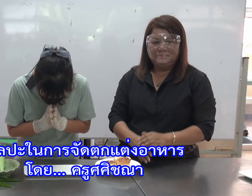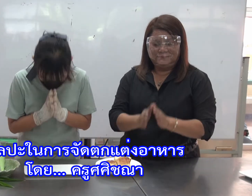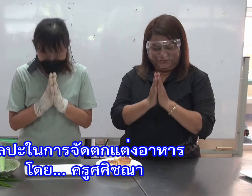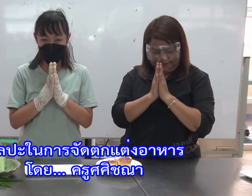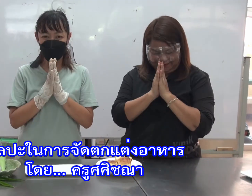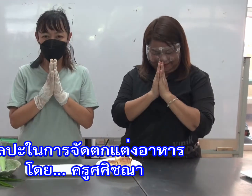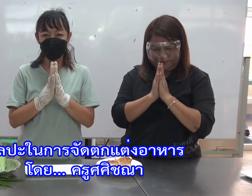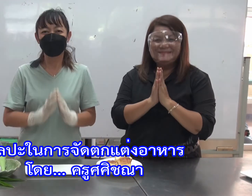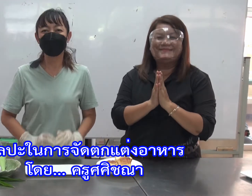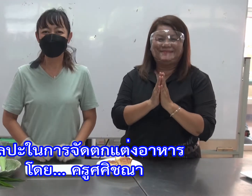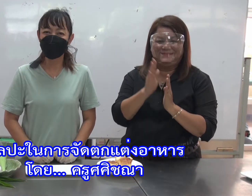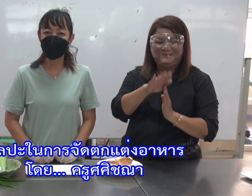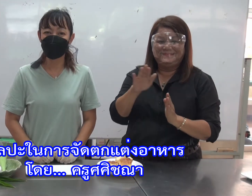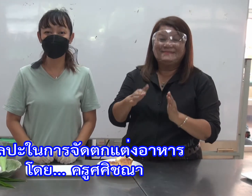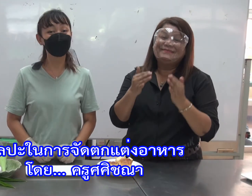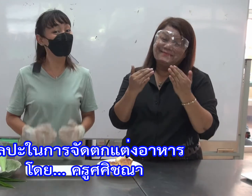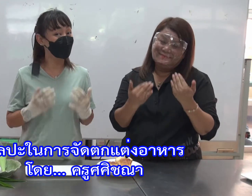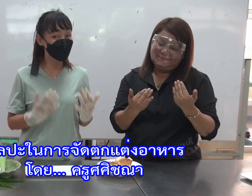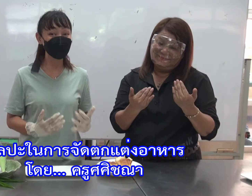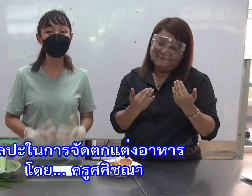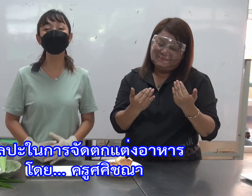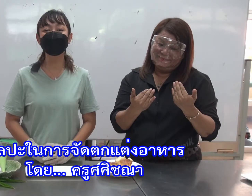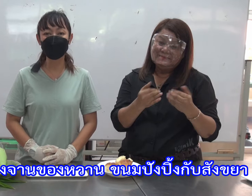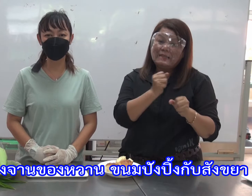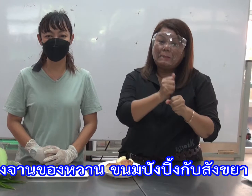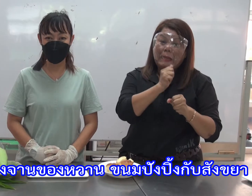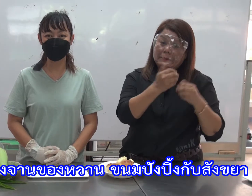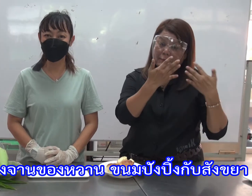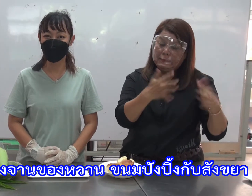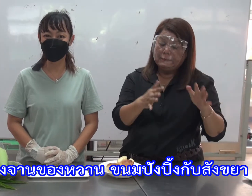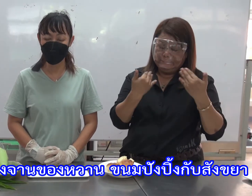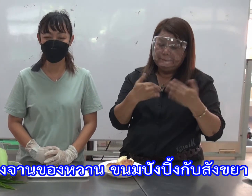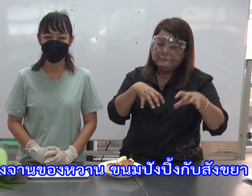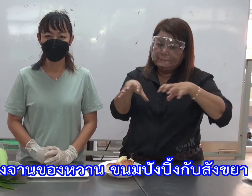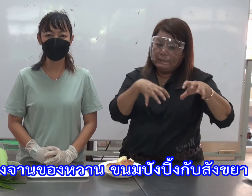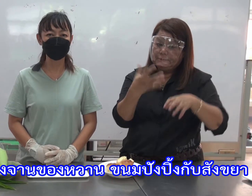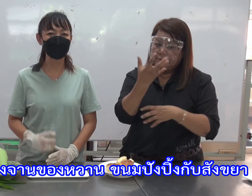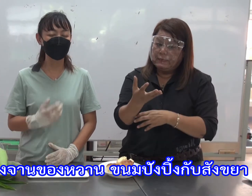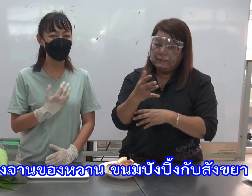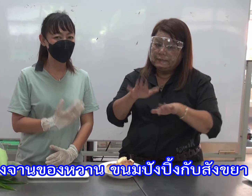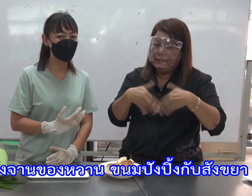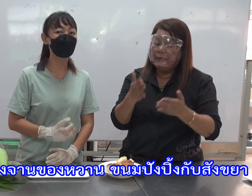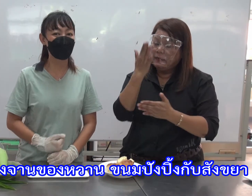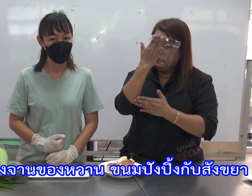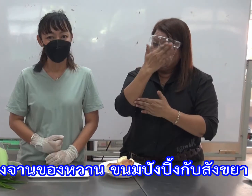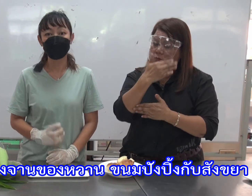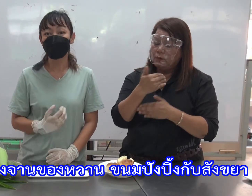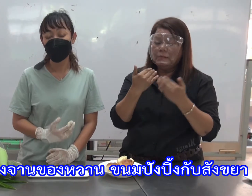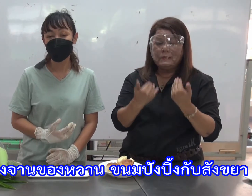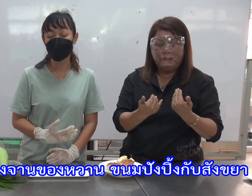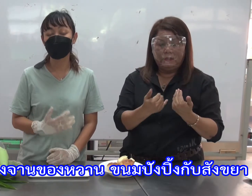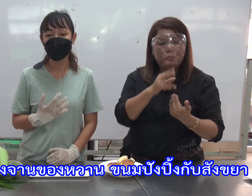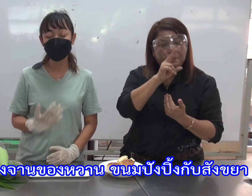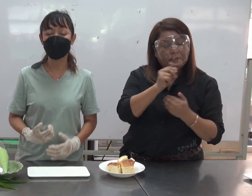สวัสดีค่ะตอนนี้นะคะเราก็มาถึงขั้นการตกแต่งจานนะคะซึ่งเมื่อกี้นี้คุณเป็ดกับคุ